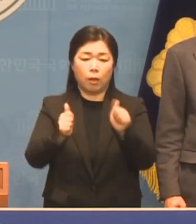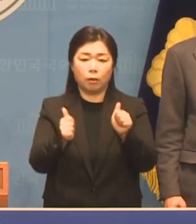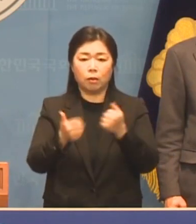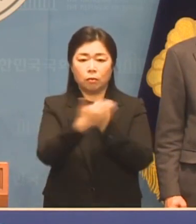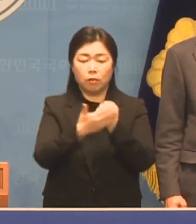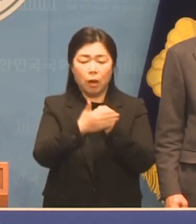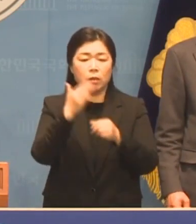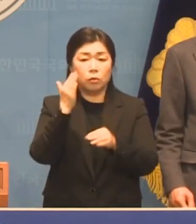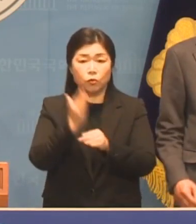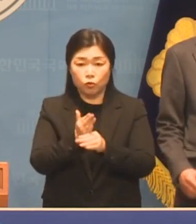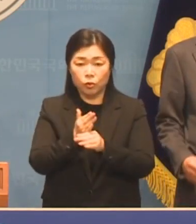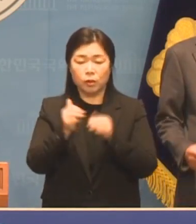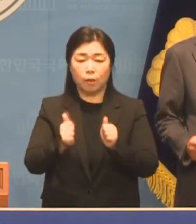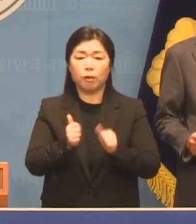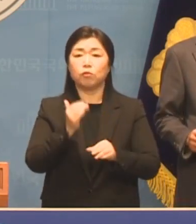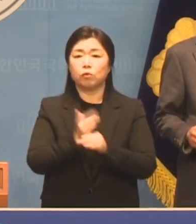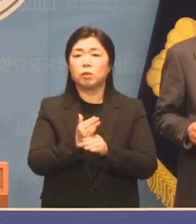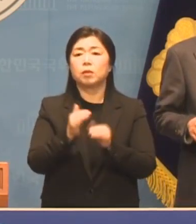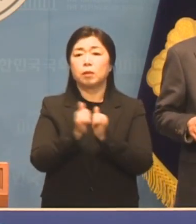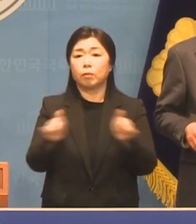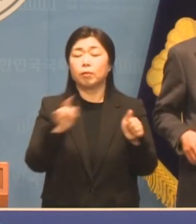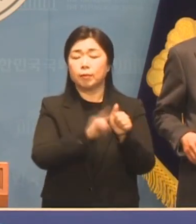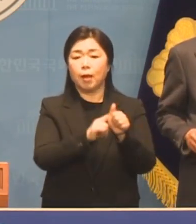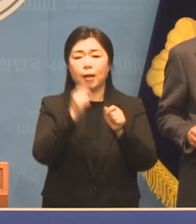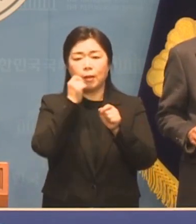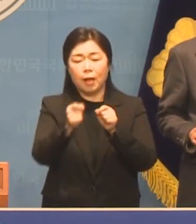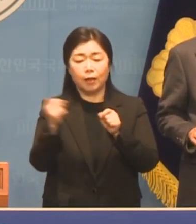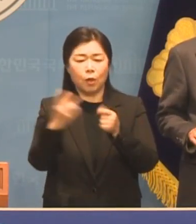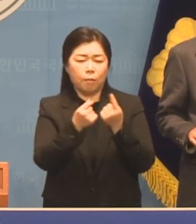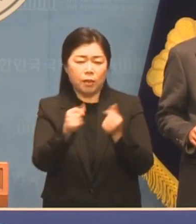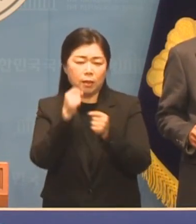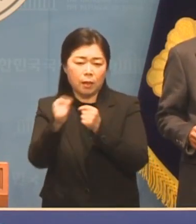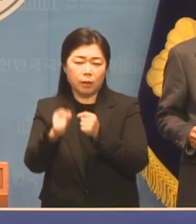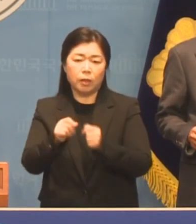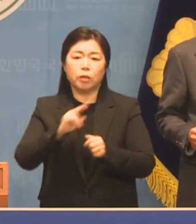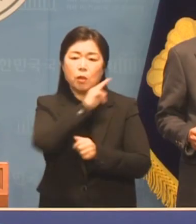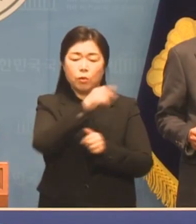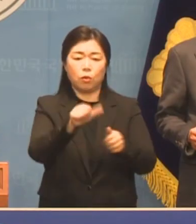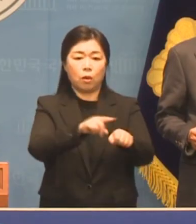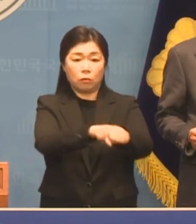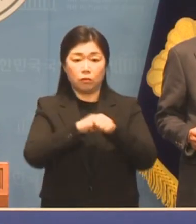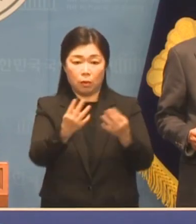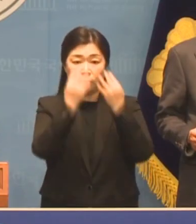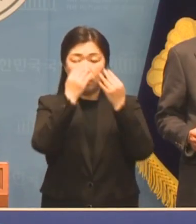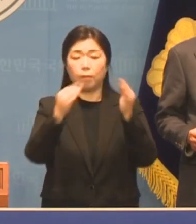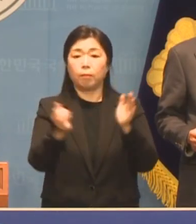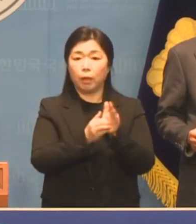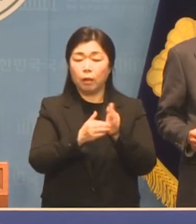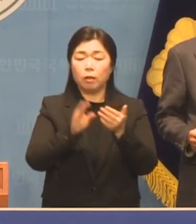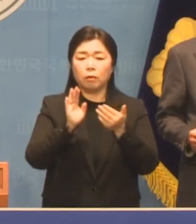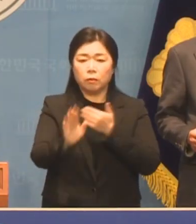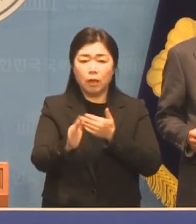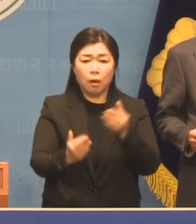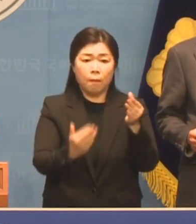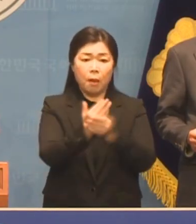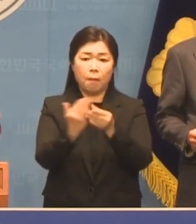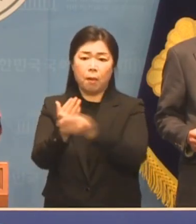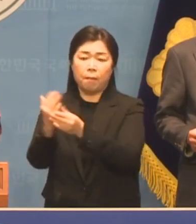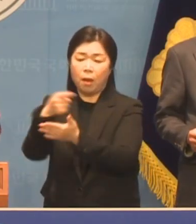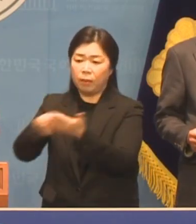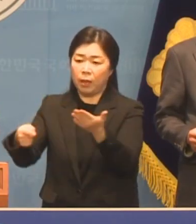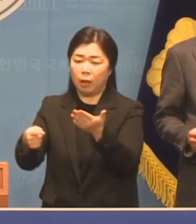재판 중이던 강창구는 사기 및 유사수신 혐의로 구속이 되었고 그 후 걷잡을 수 없는